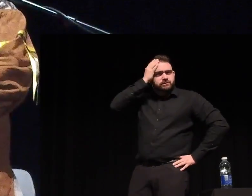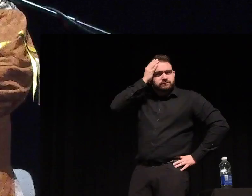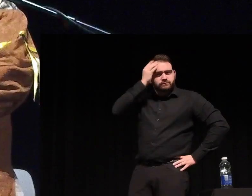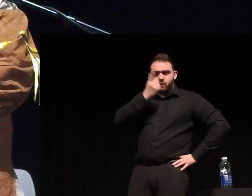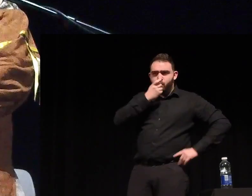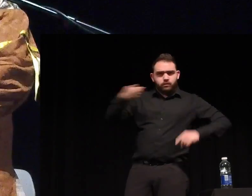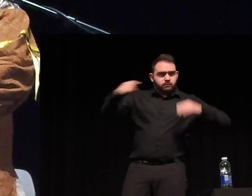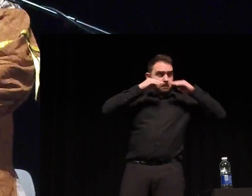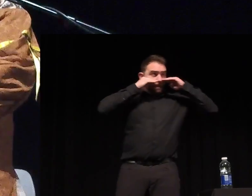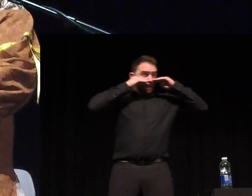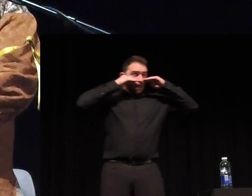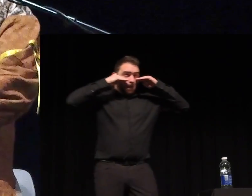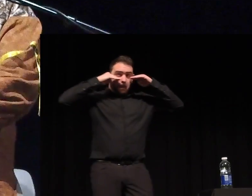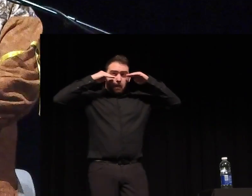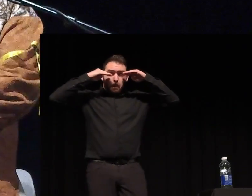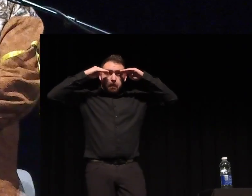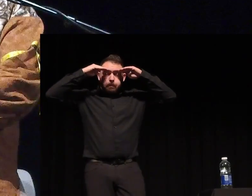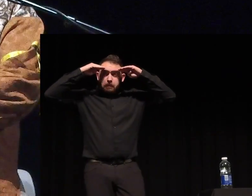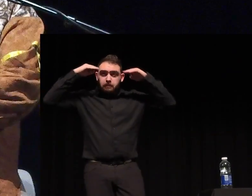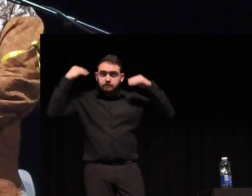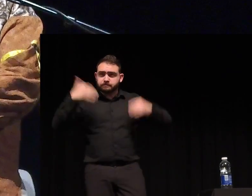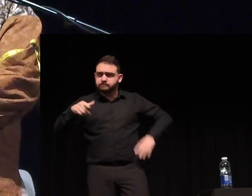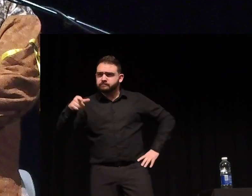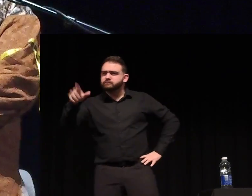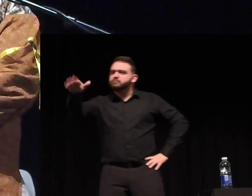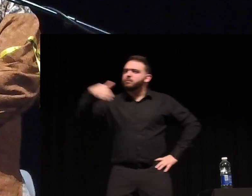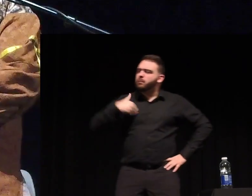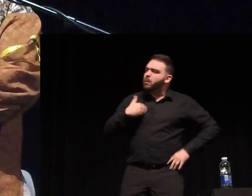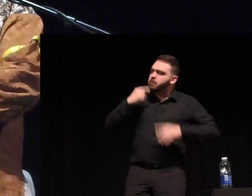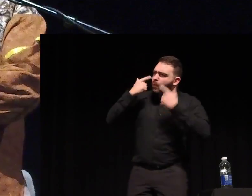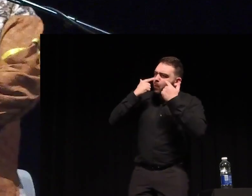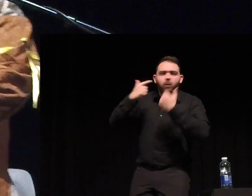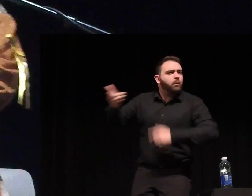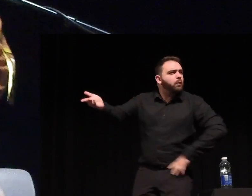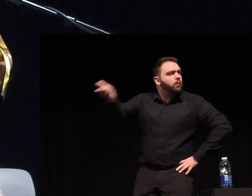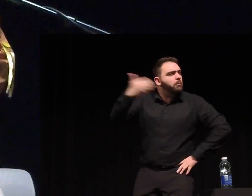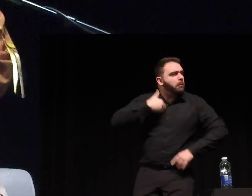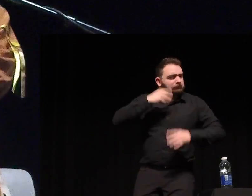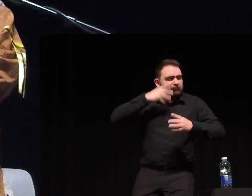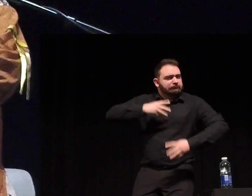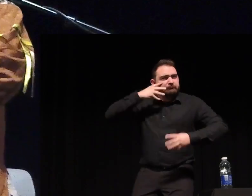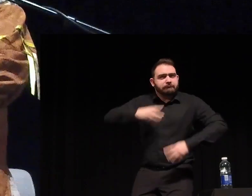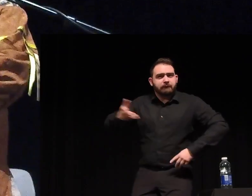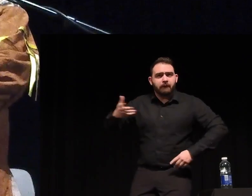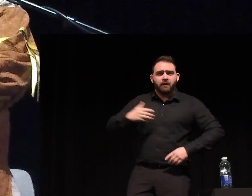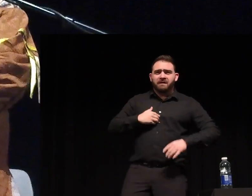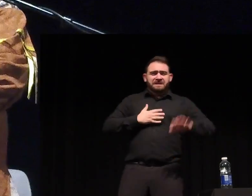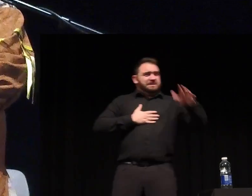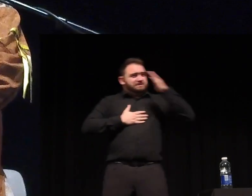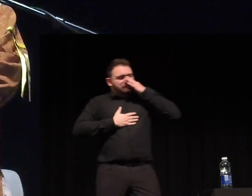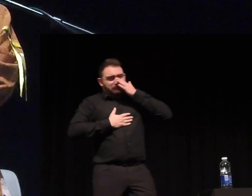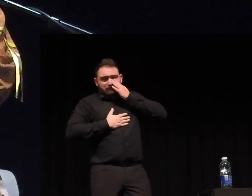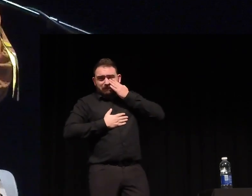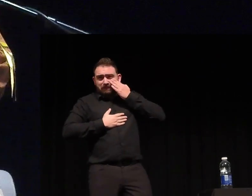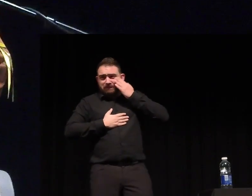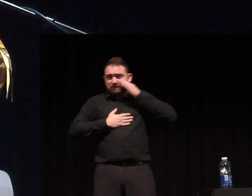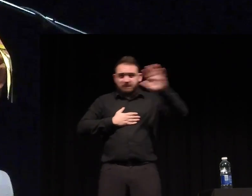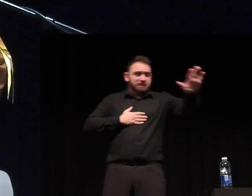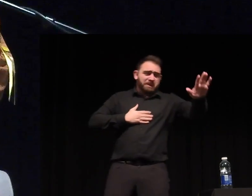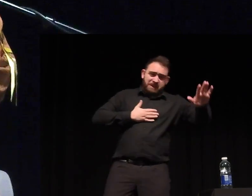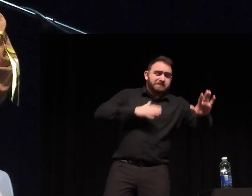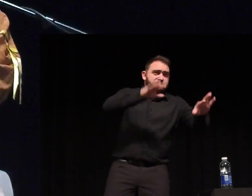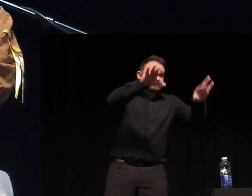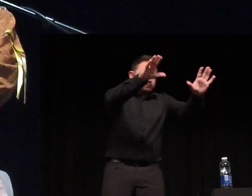Amik, pourquoi tu pleures? Et Amik a dit, écoute, quand tu